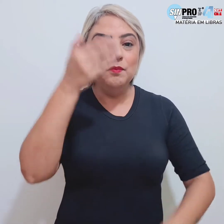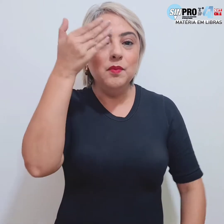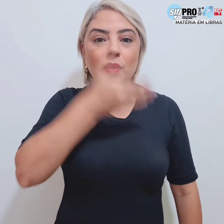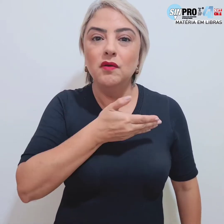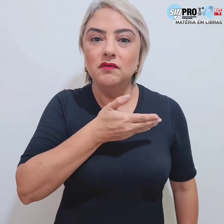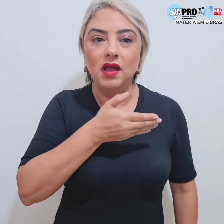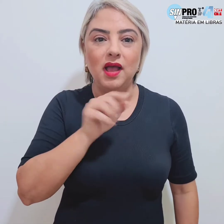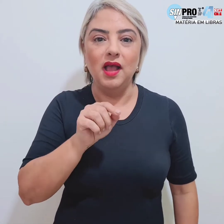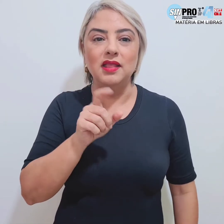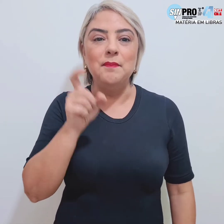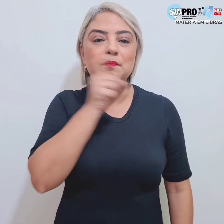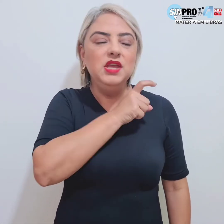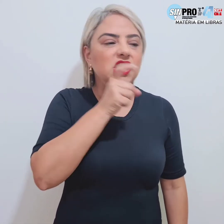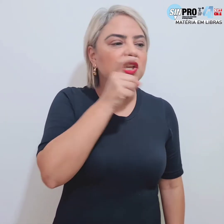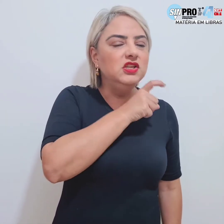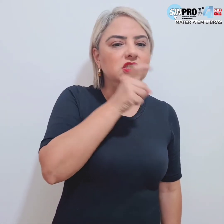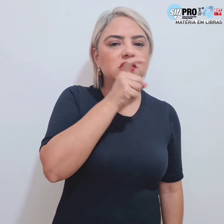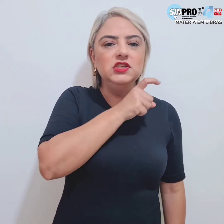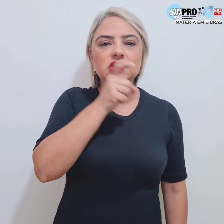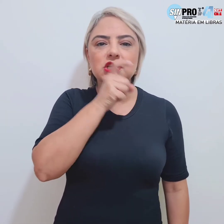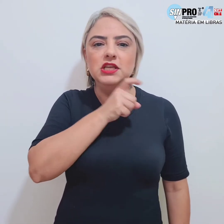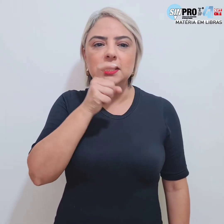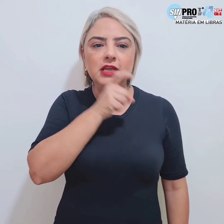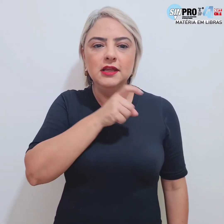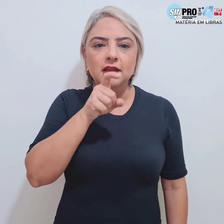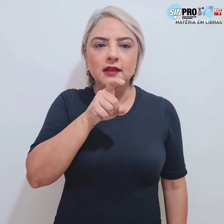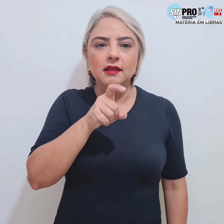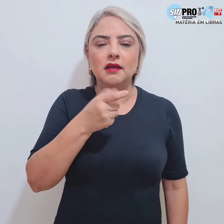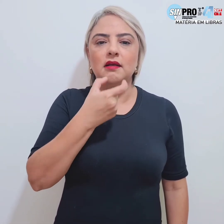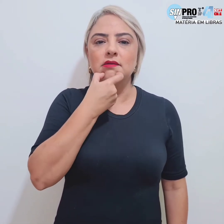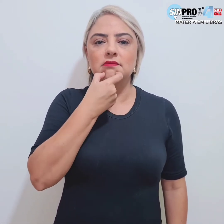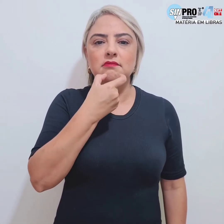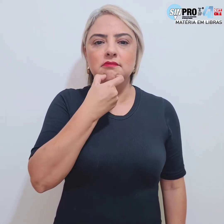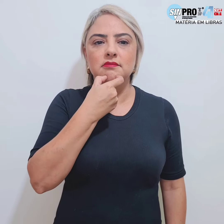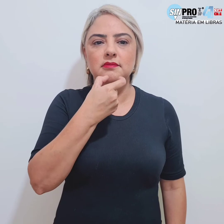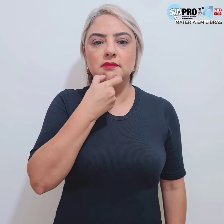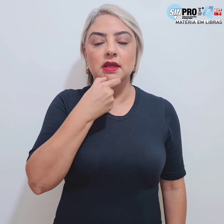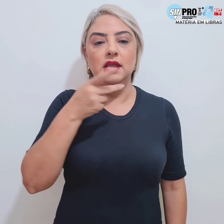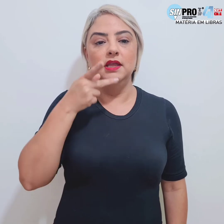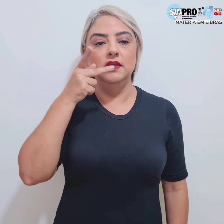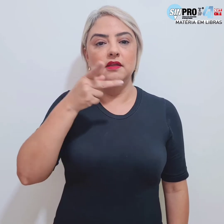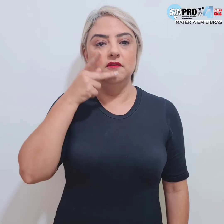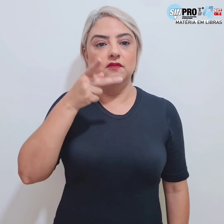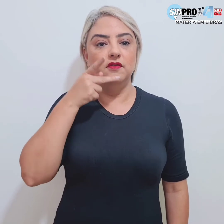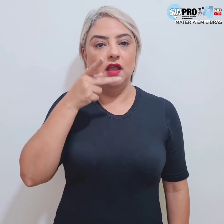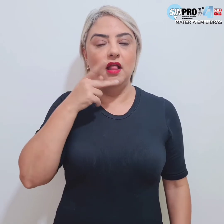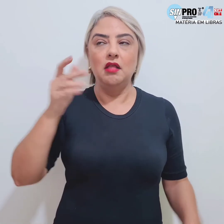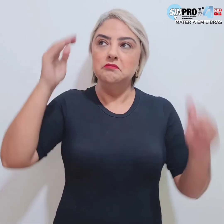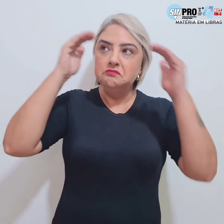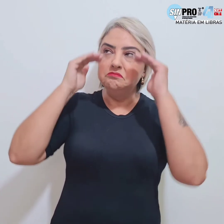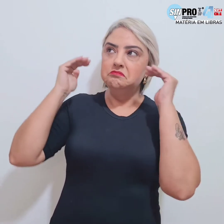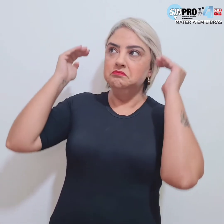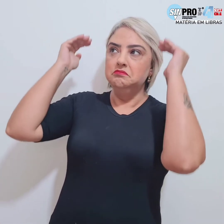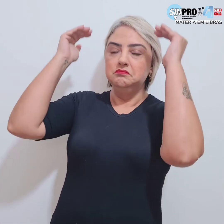a falácia do mantra neoliberal que prega a superioridade dos